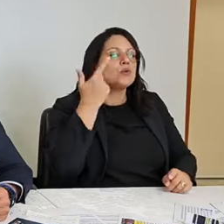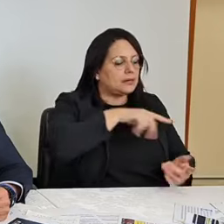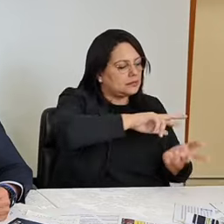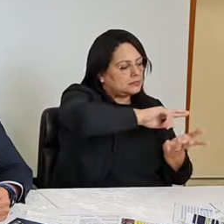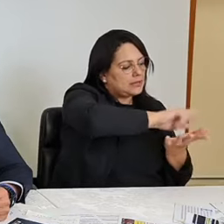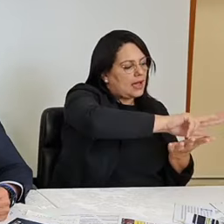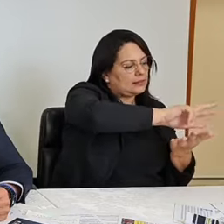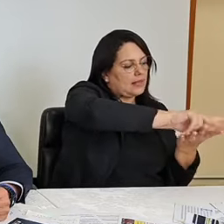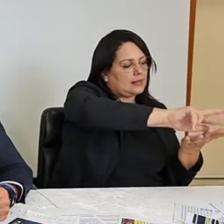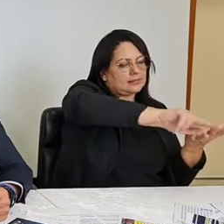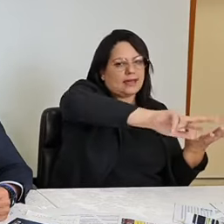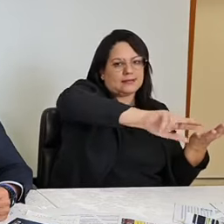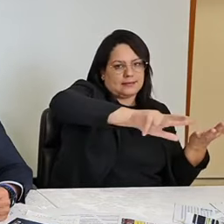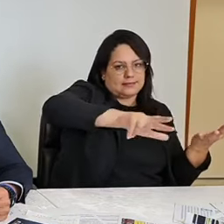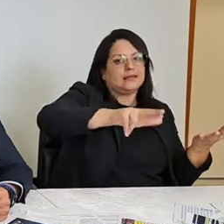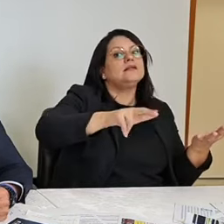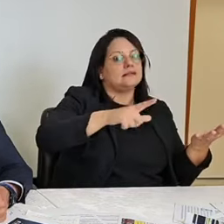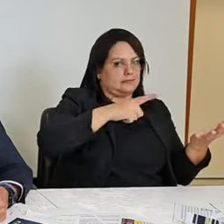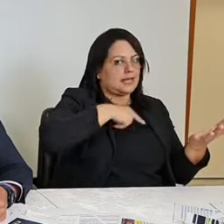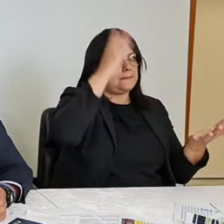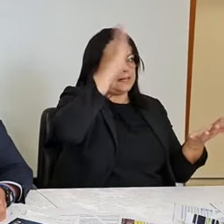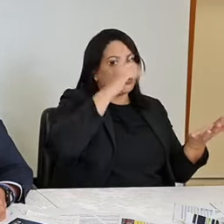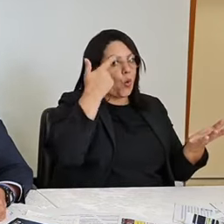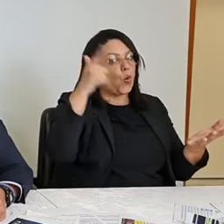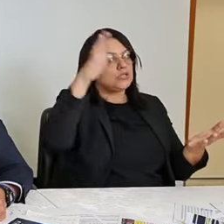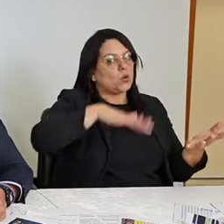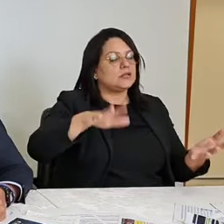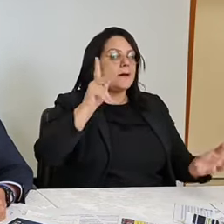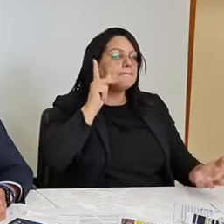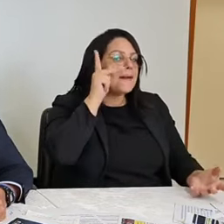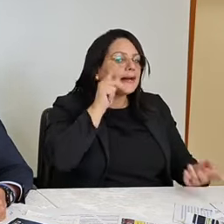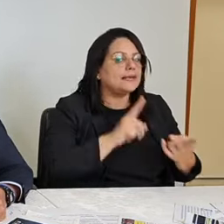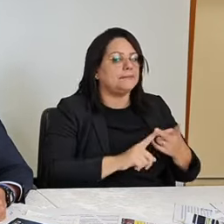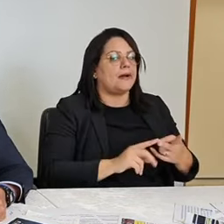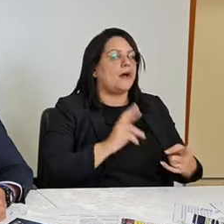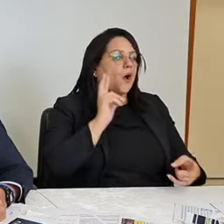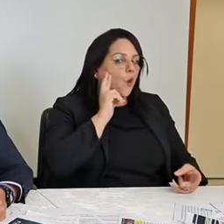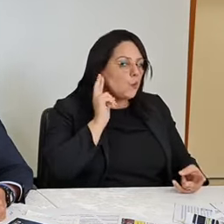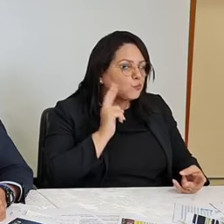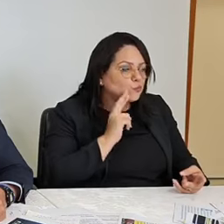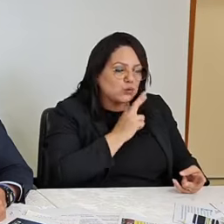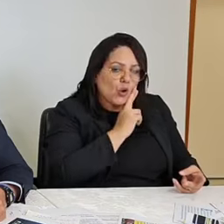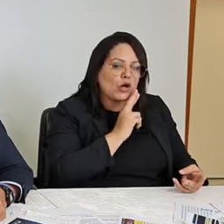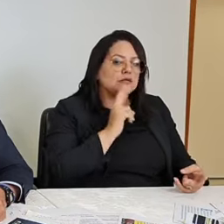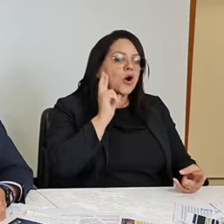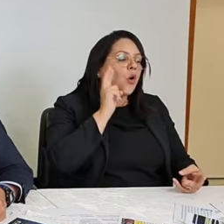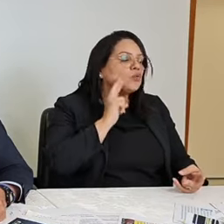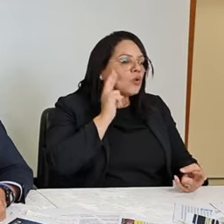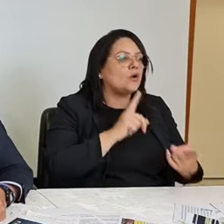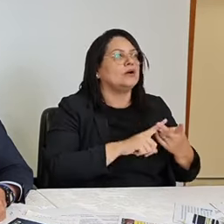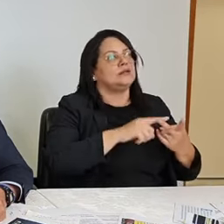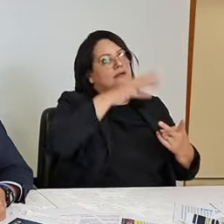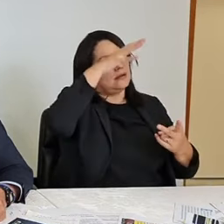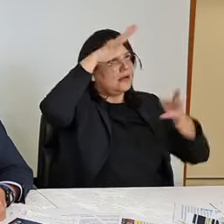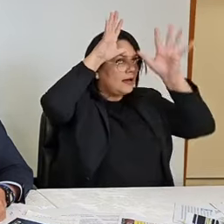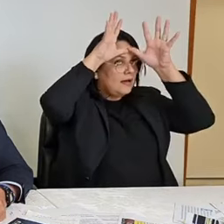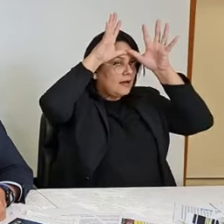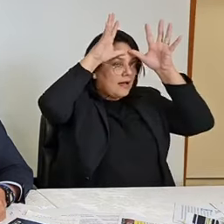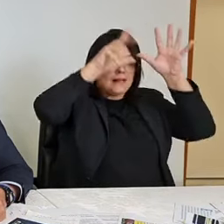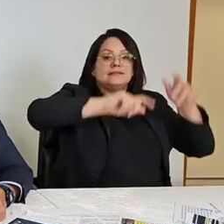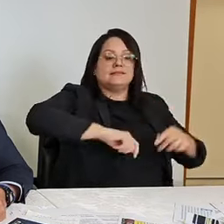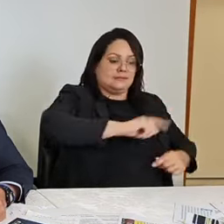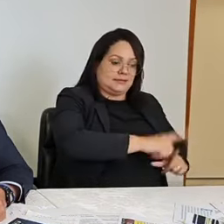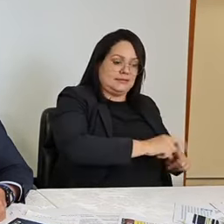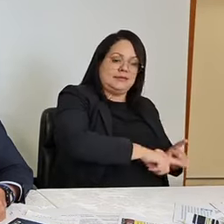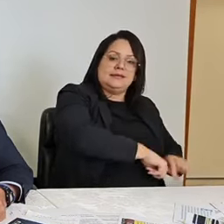trazendo outras regiões do Brasil, como Paraíba, Rondônia, lutando para trazer o Acre também. E essa agenda vai